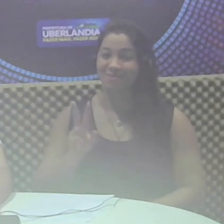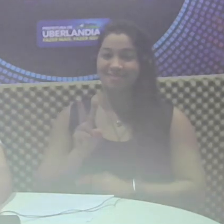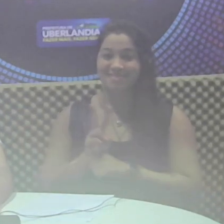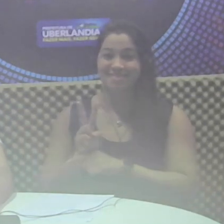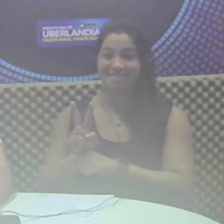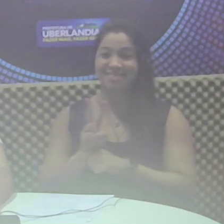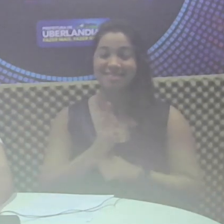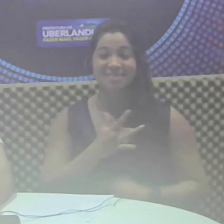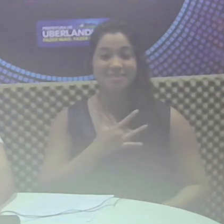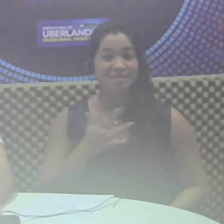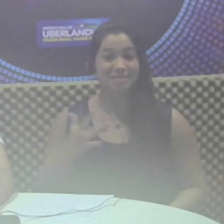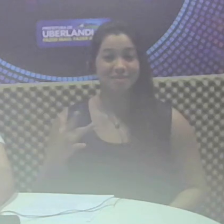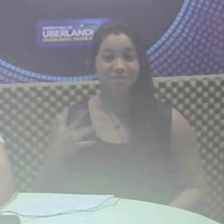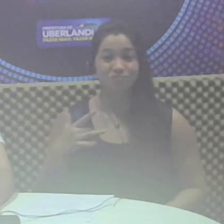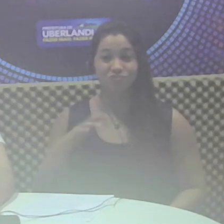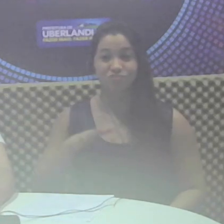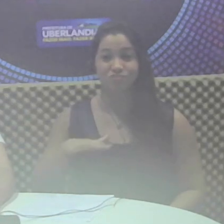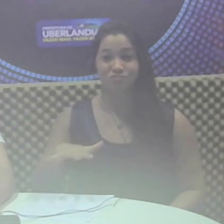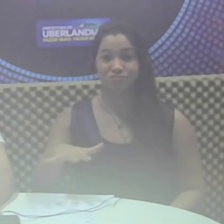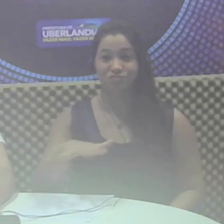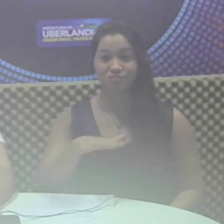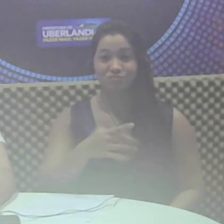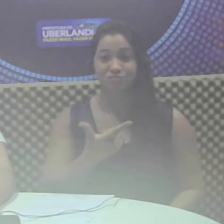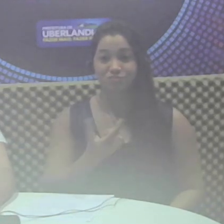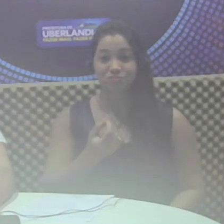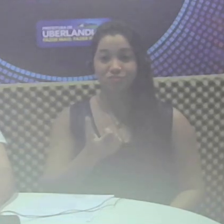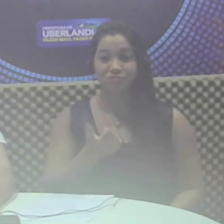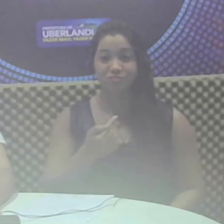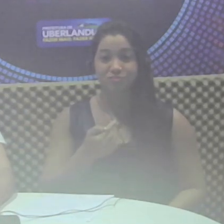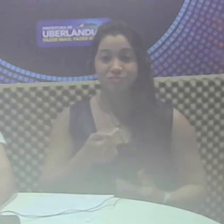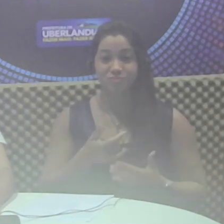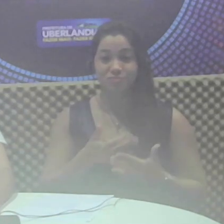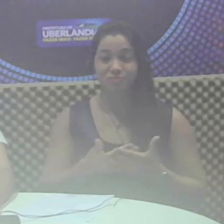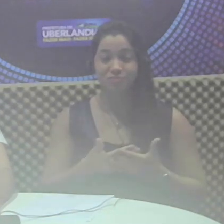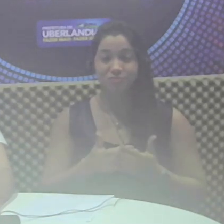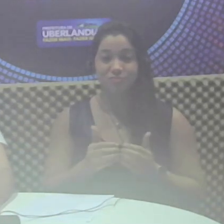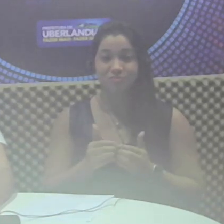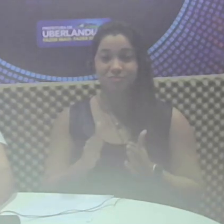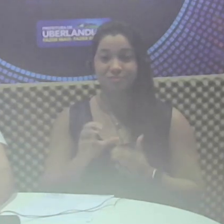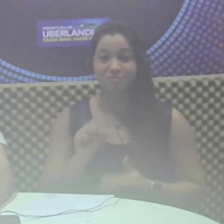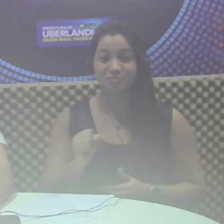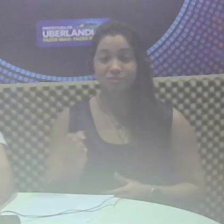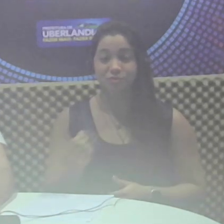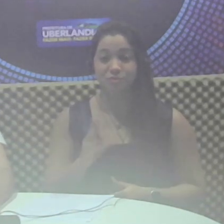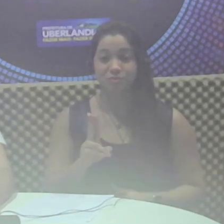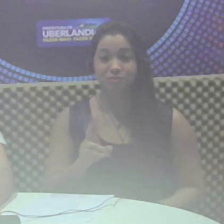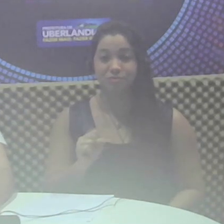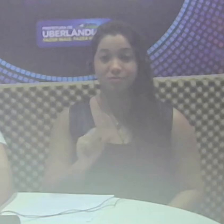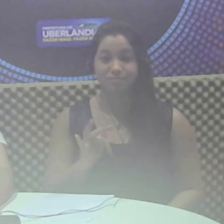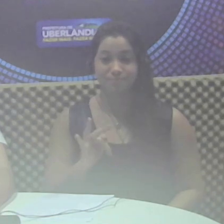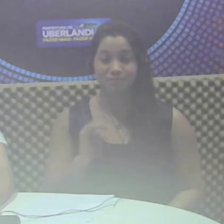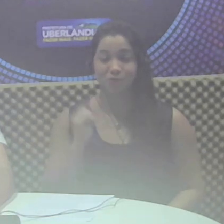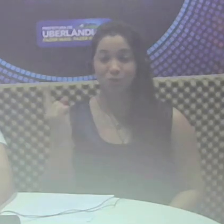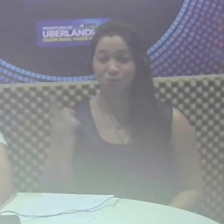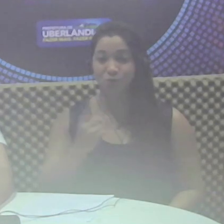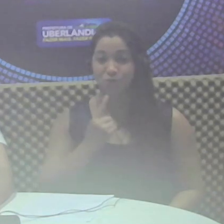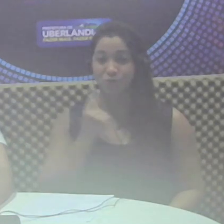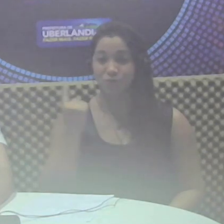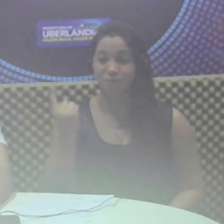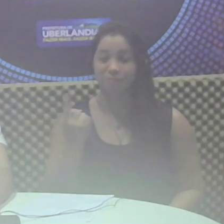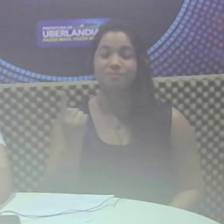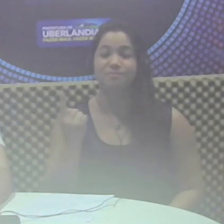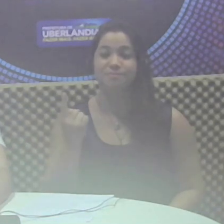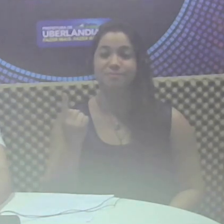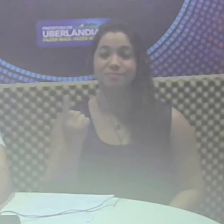sua saúde em todo lugar. De 2017 para cá, foram abertas 8 novas UBSFs em todas as regiões.